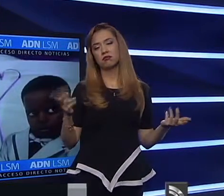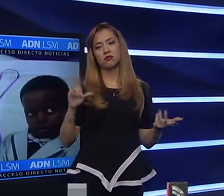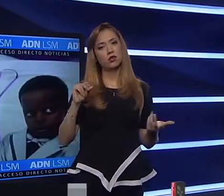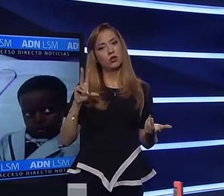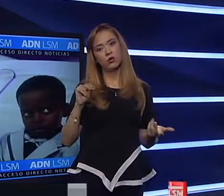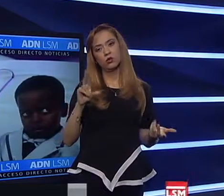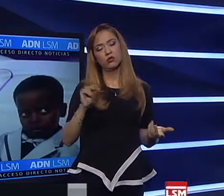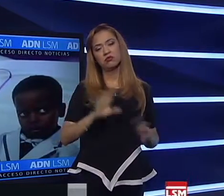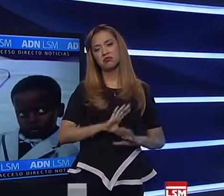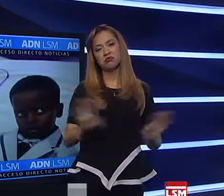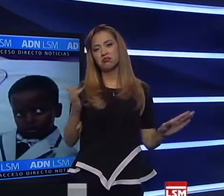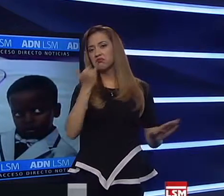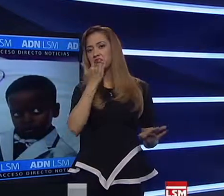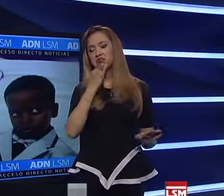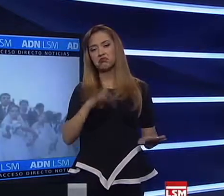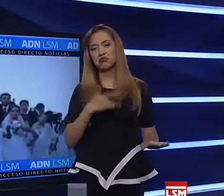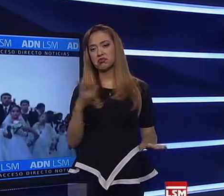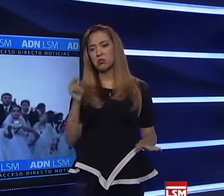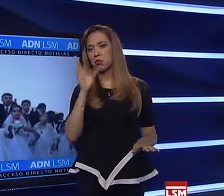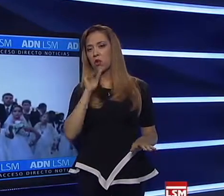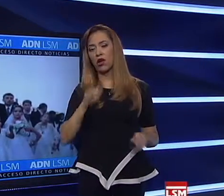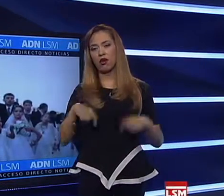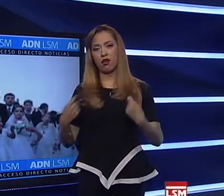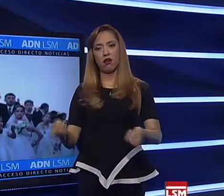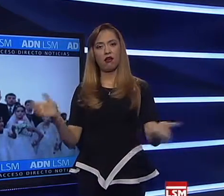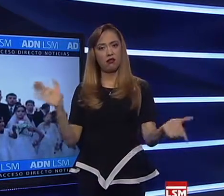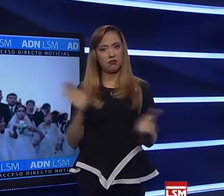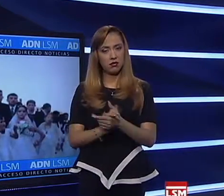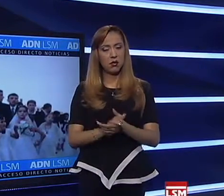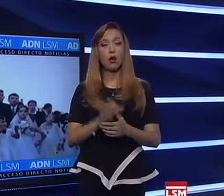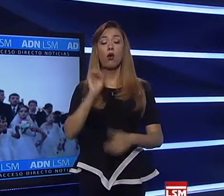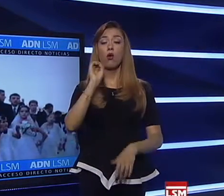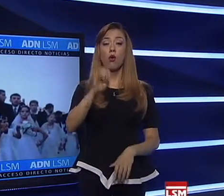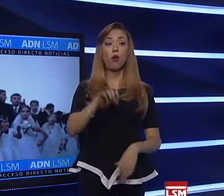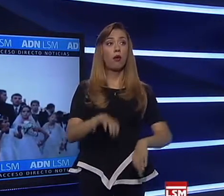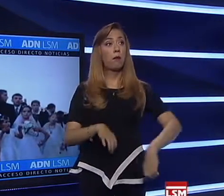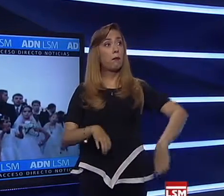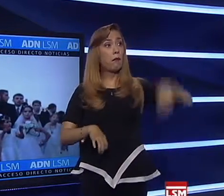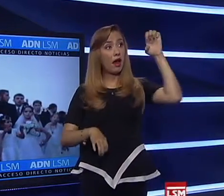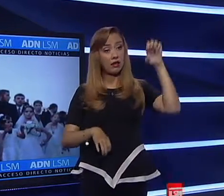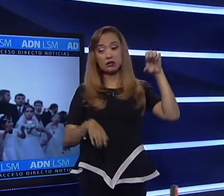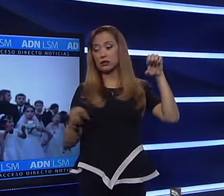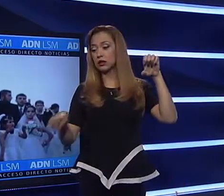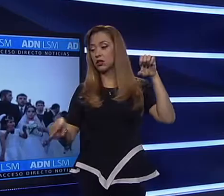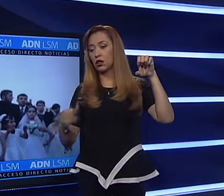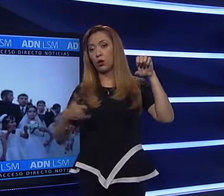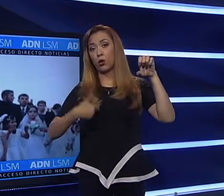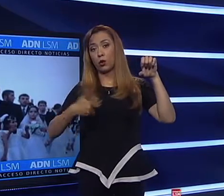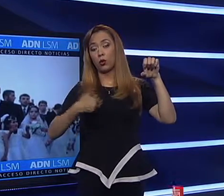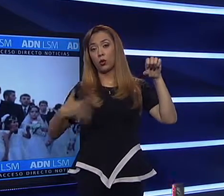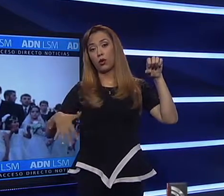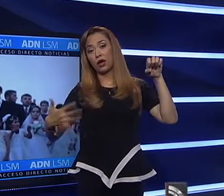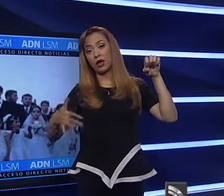nulidad. También se sanciona a los mayores de edad que contraigan matrimonio con un menor y a quienes lo